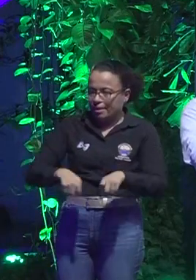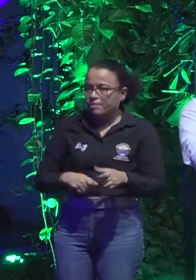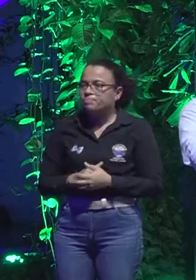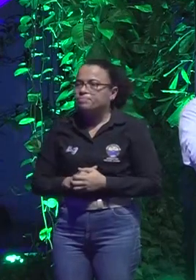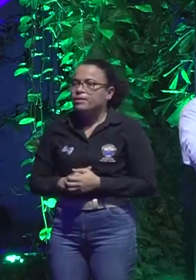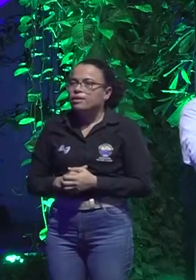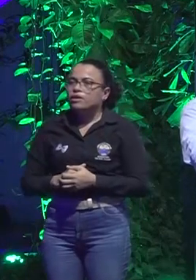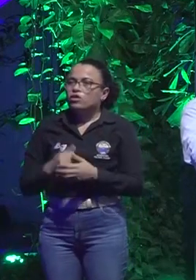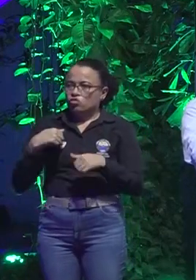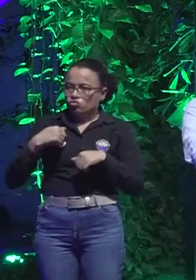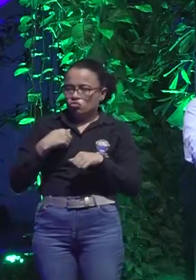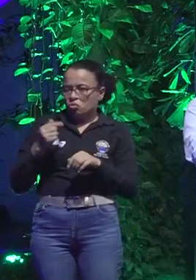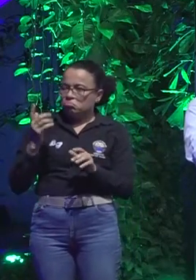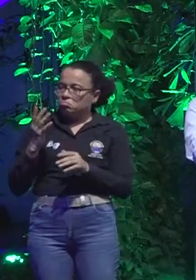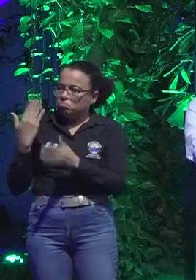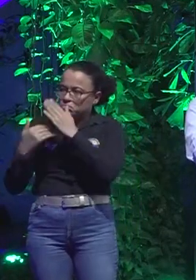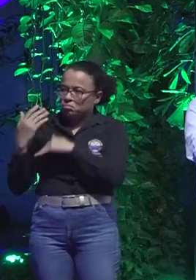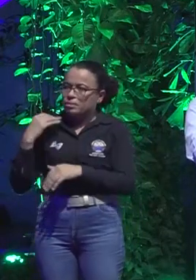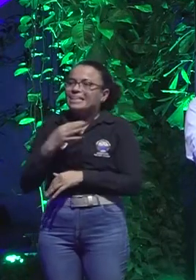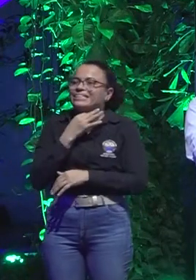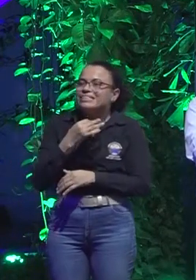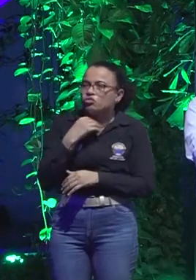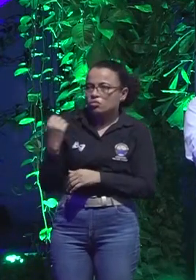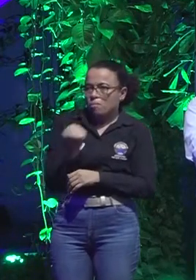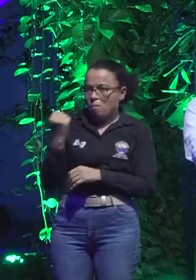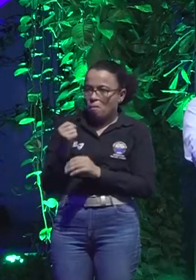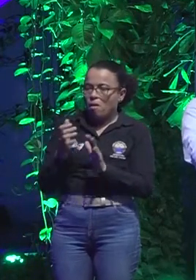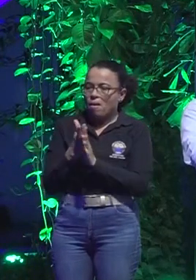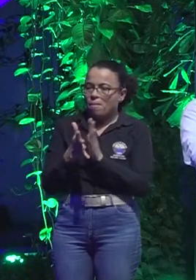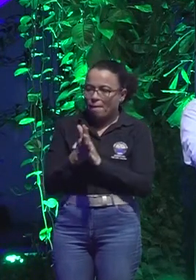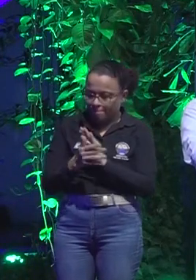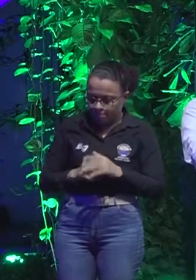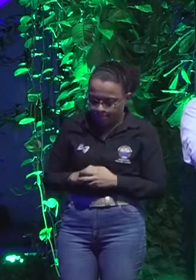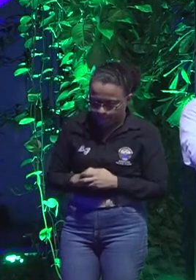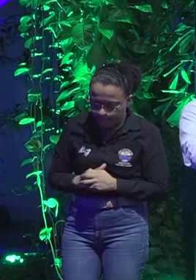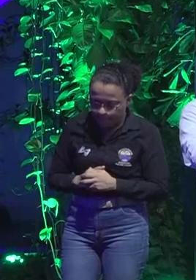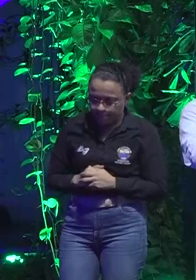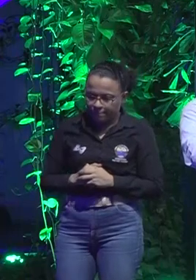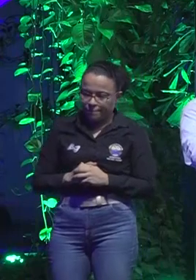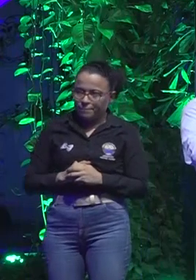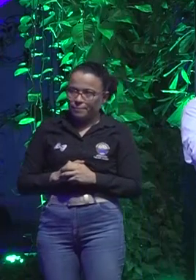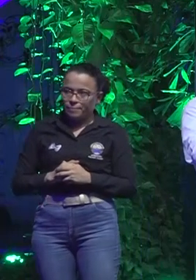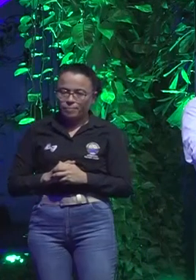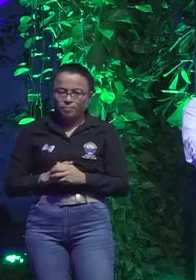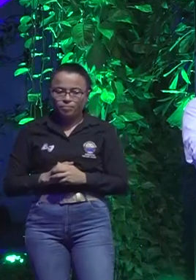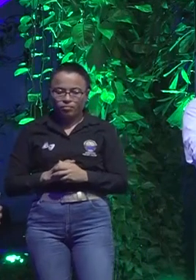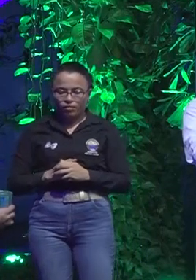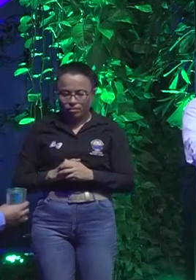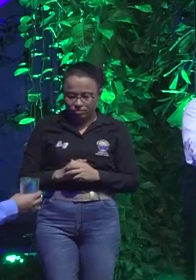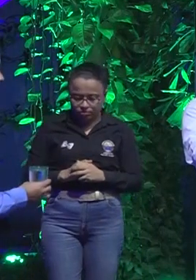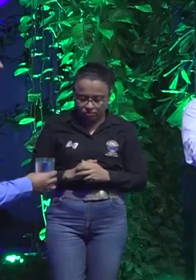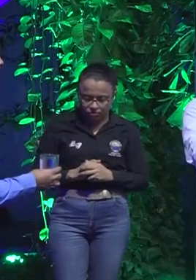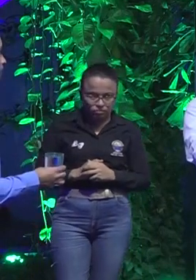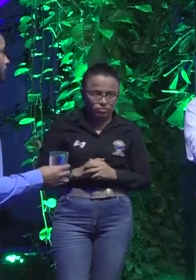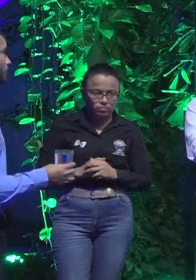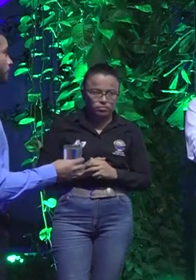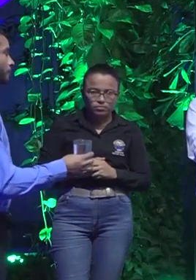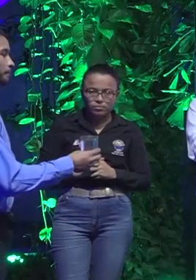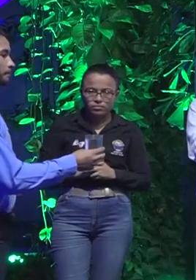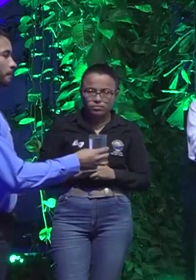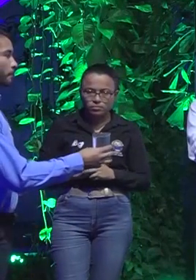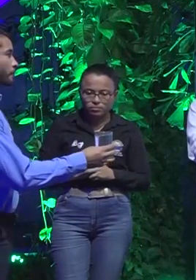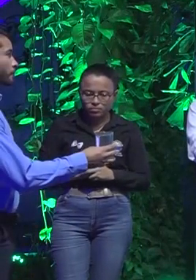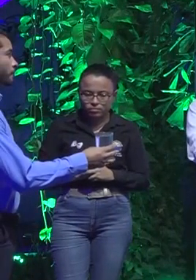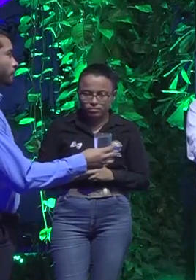de hacerles una pequeña broma y le pedí a ChatGPT que me escribiera un discurso de 300 palabras emotivo, destacando